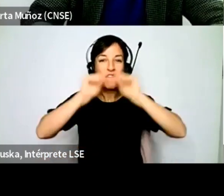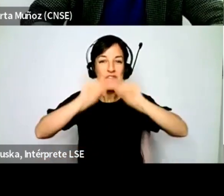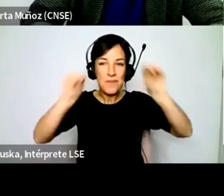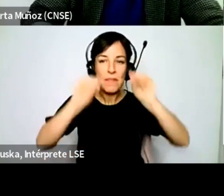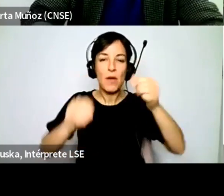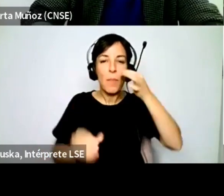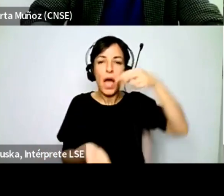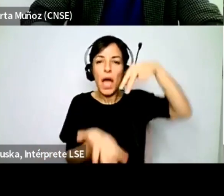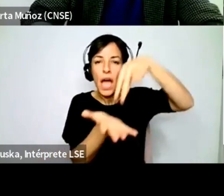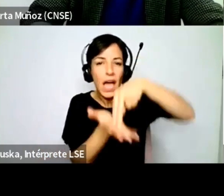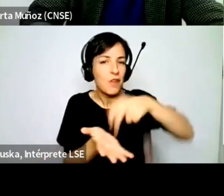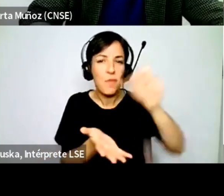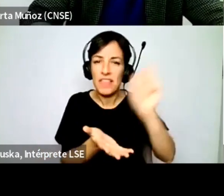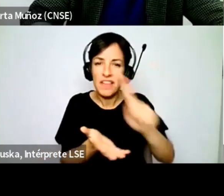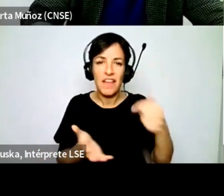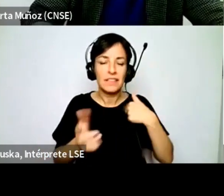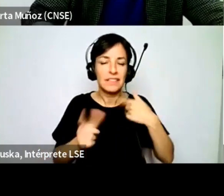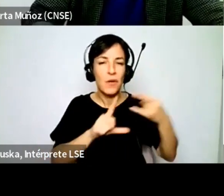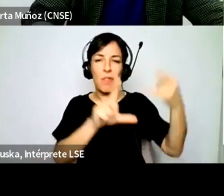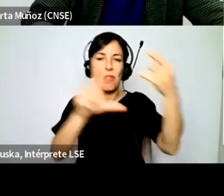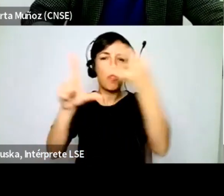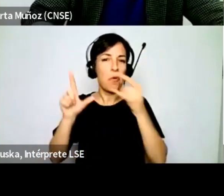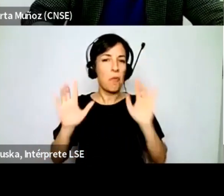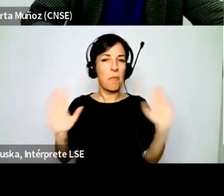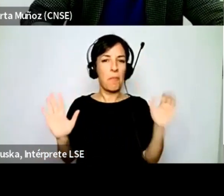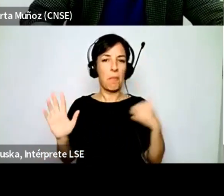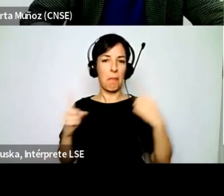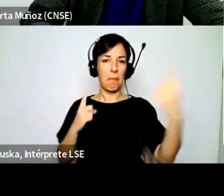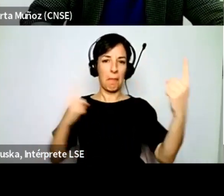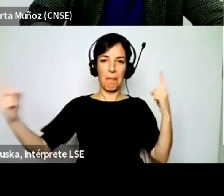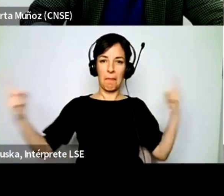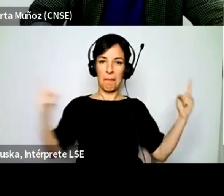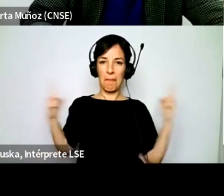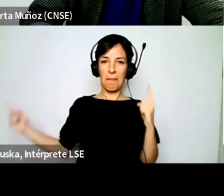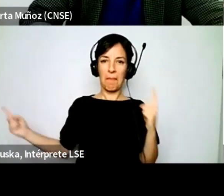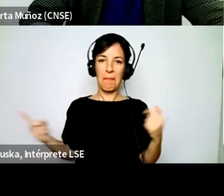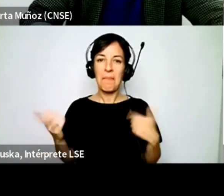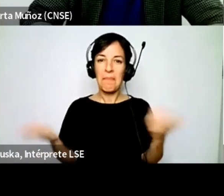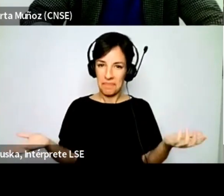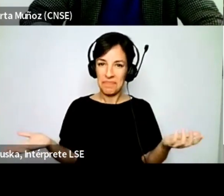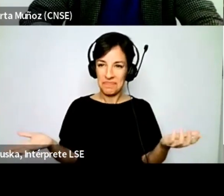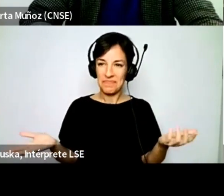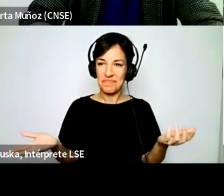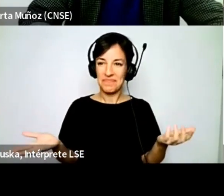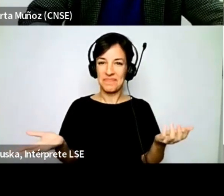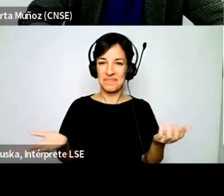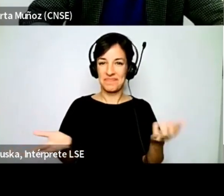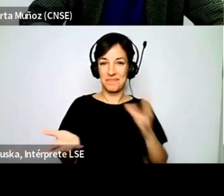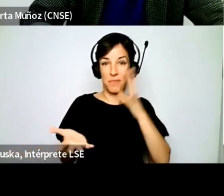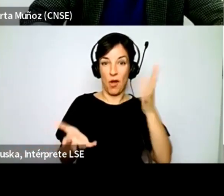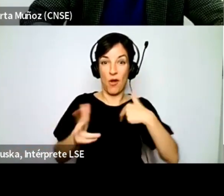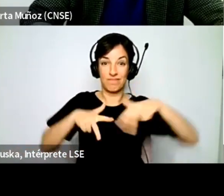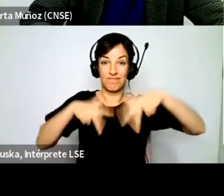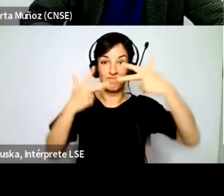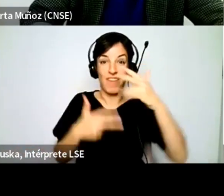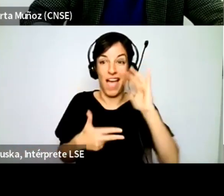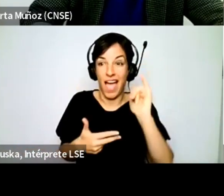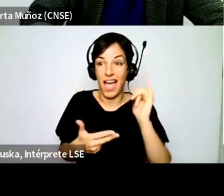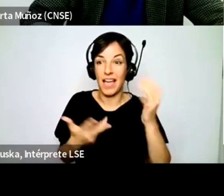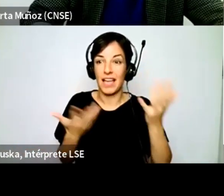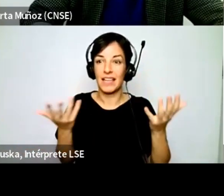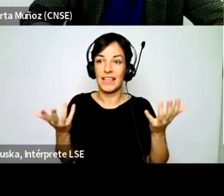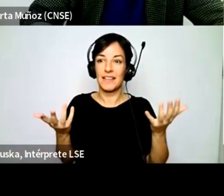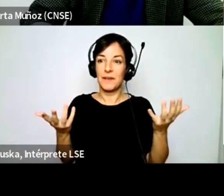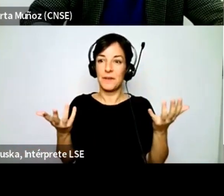necesidad de estar todas y todos juntos en el mismo sitio, a través de la videoconferencia y de toda